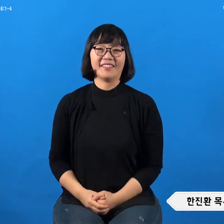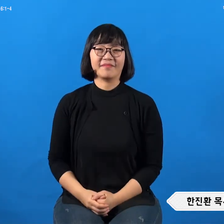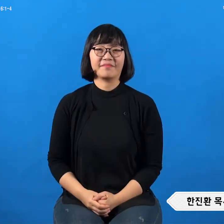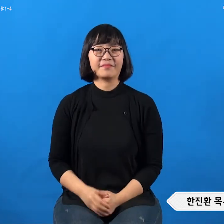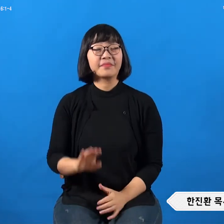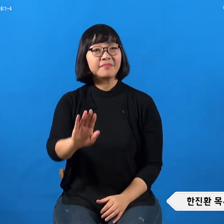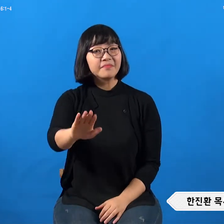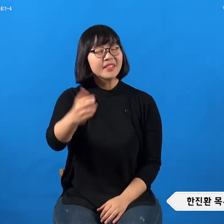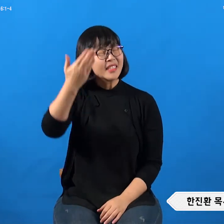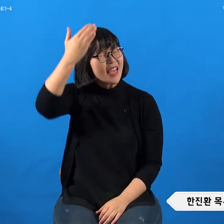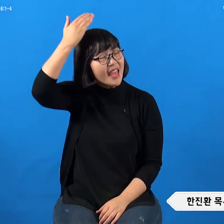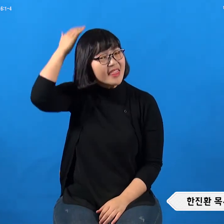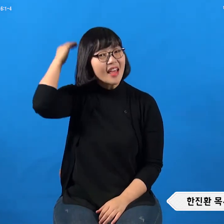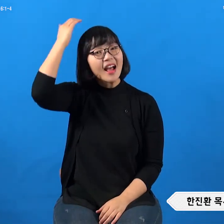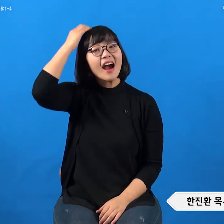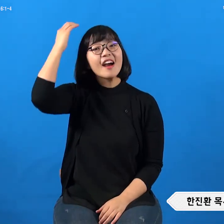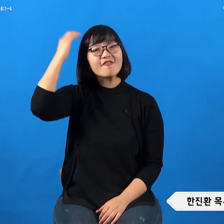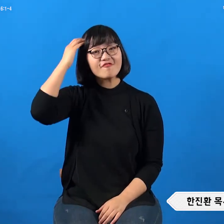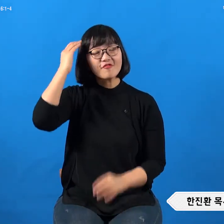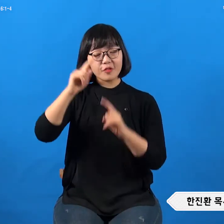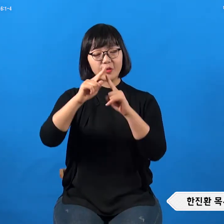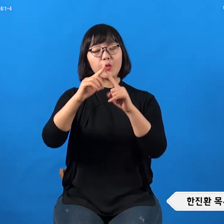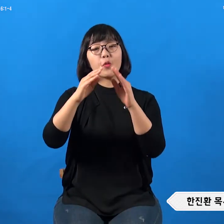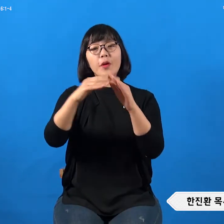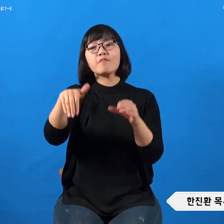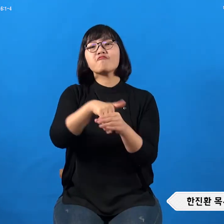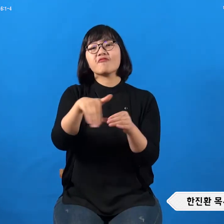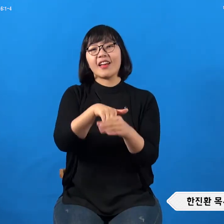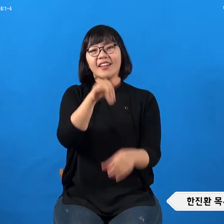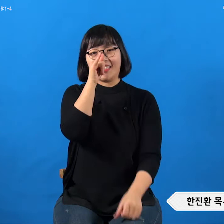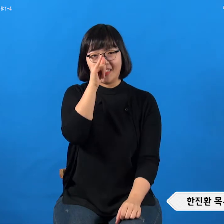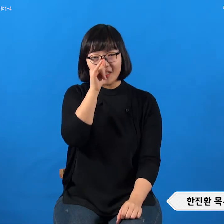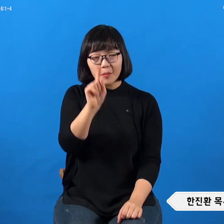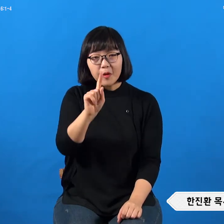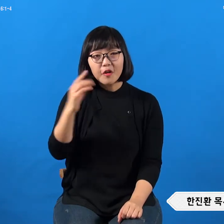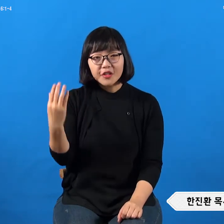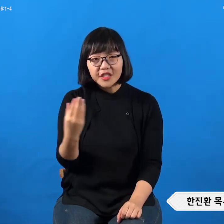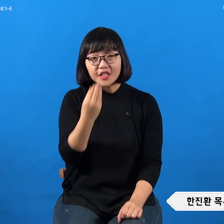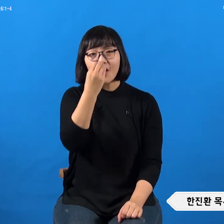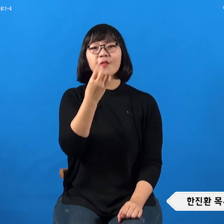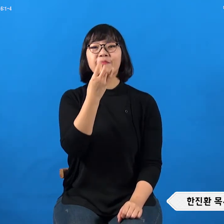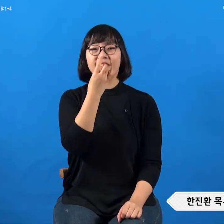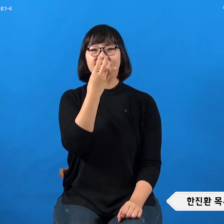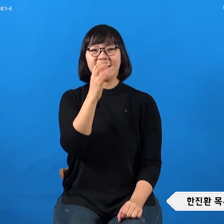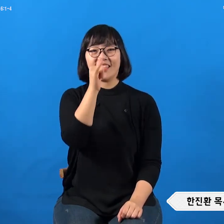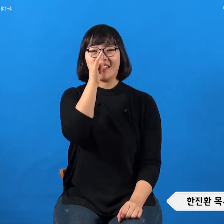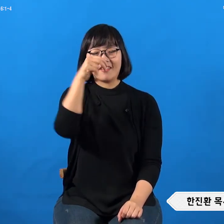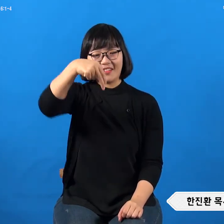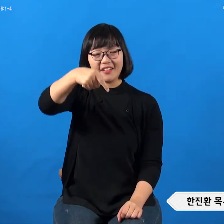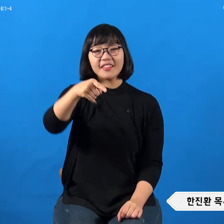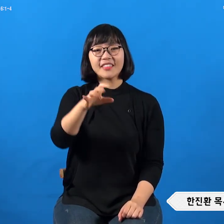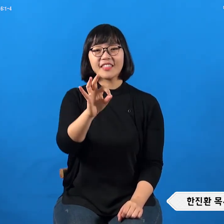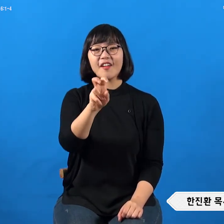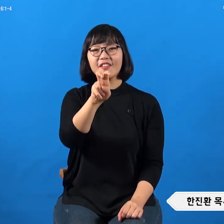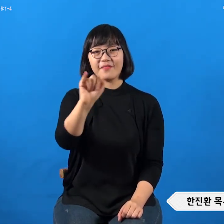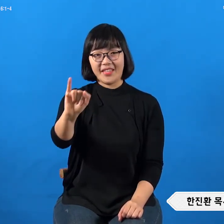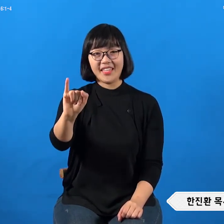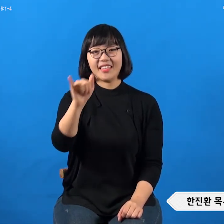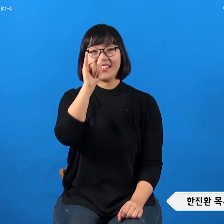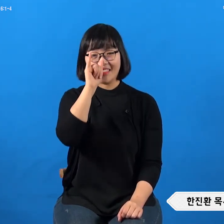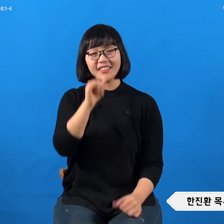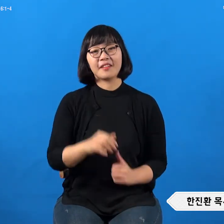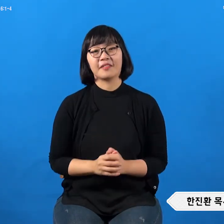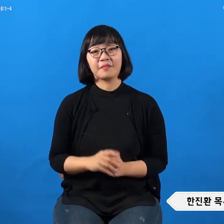옛날에 우리 한국 교회는 성미라는 것이 있었습니다. 연세 드신 분들은 아마 다 기억을 하실 겁니다.